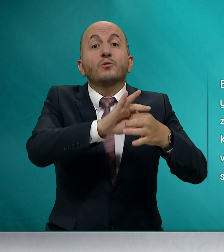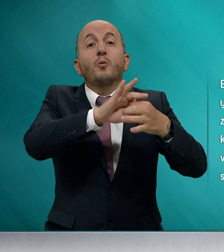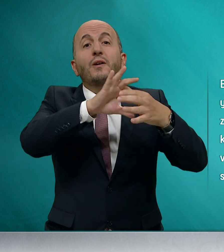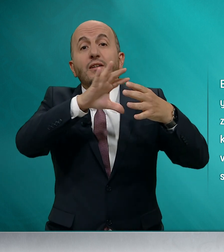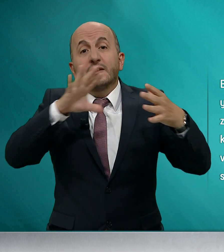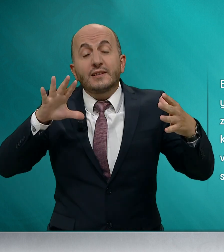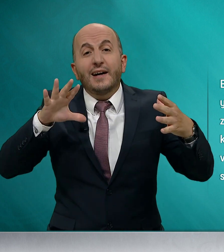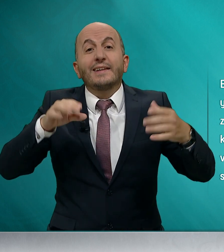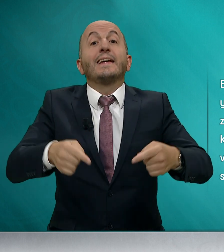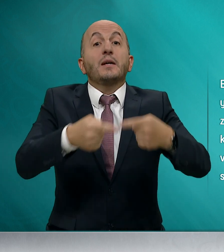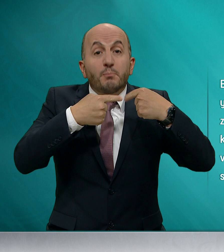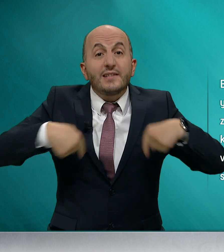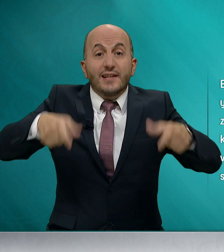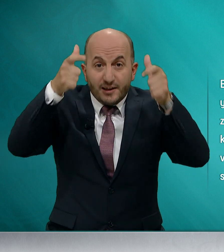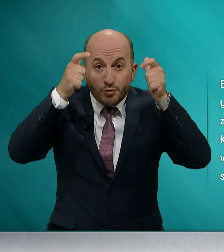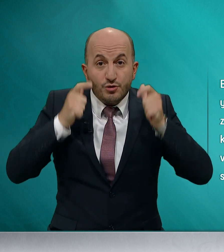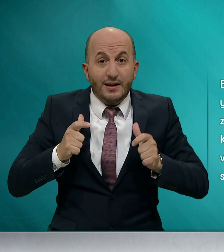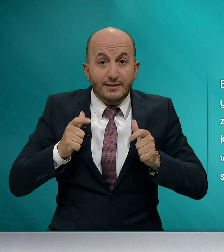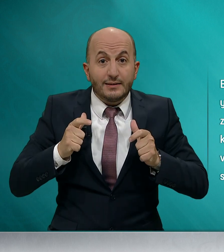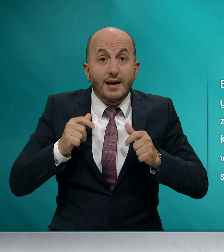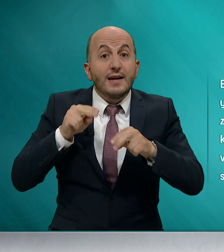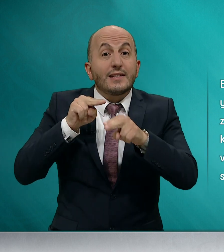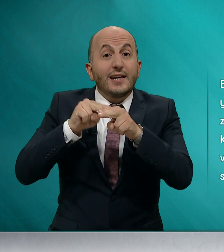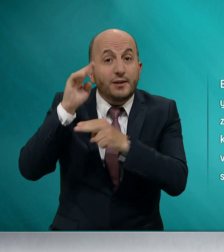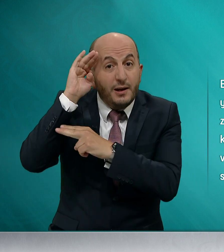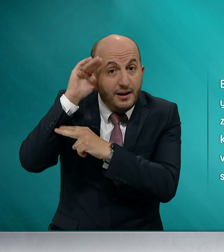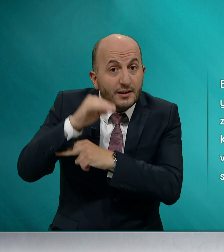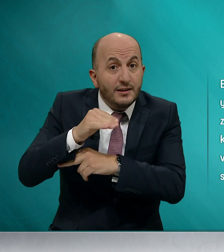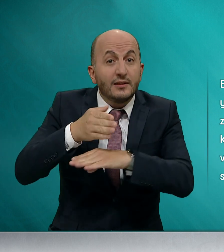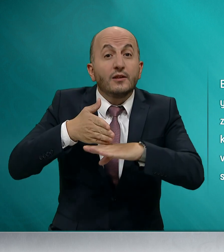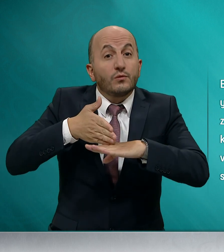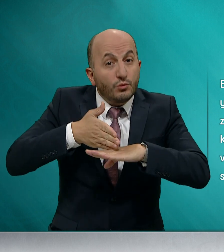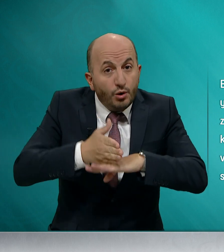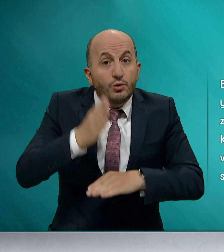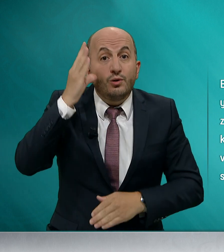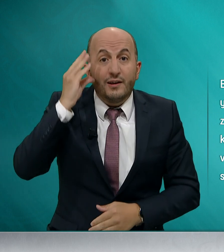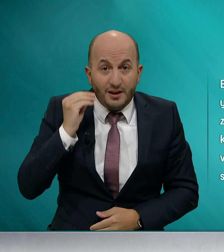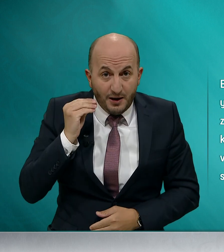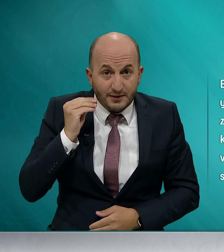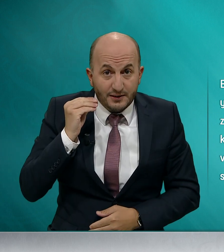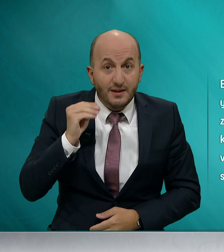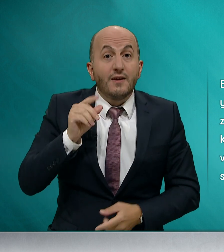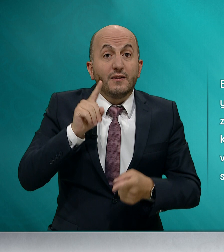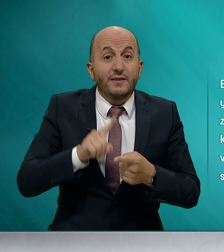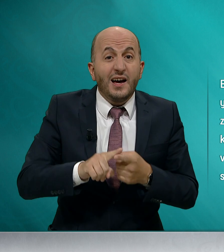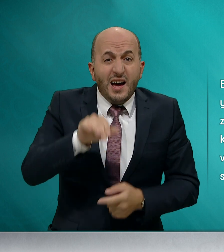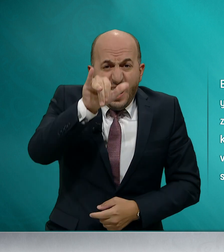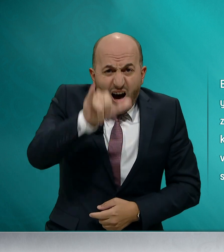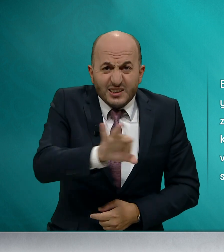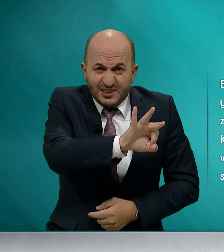hayattan koparılırken bizlere düşen Kerbela'yı doğru anlamak